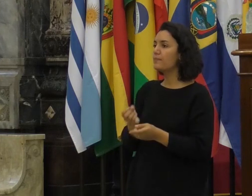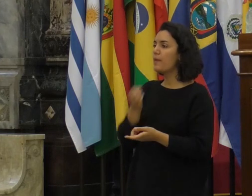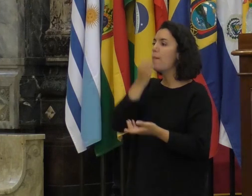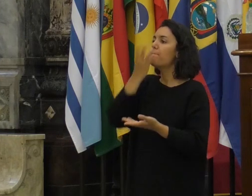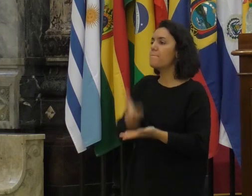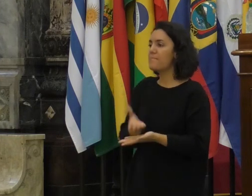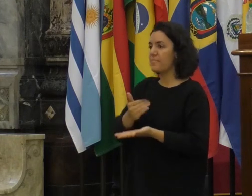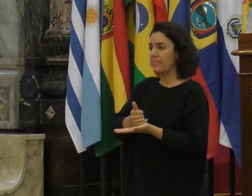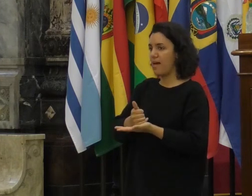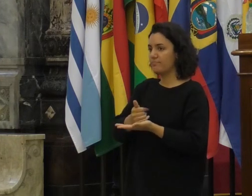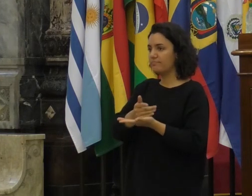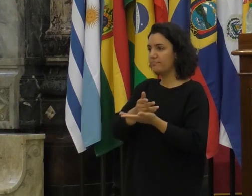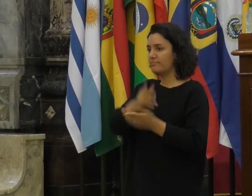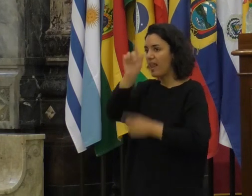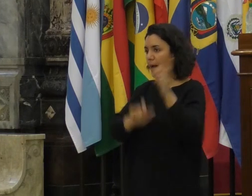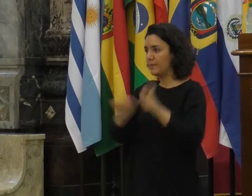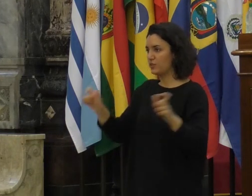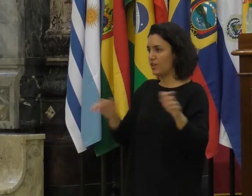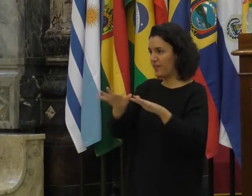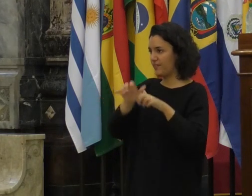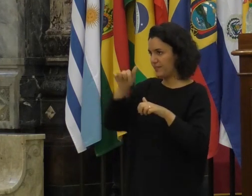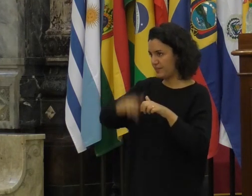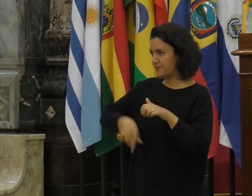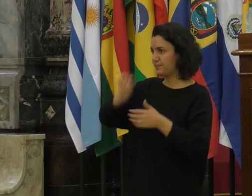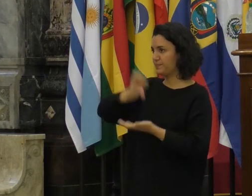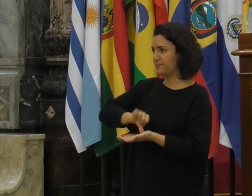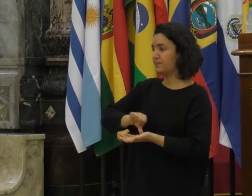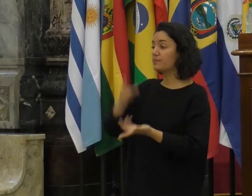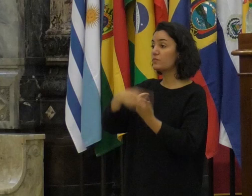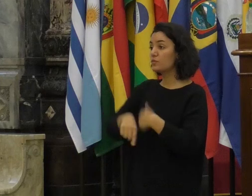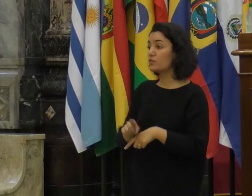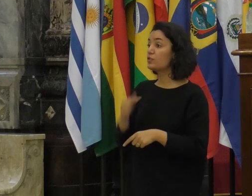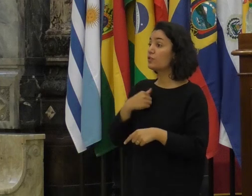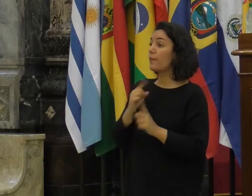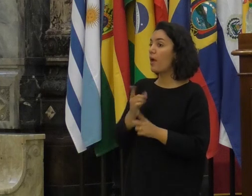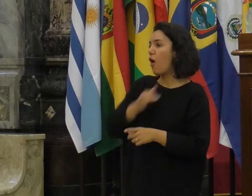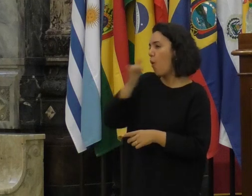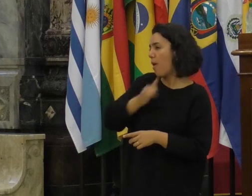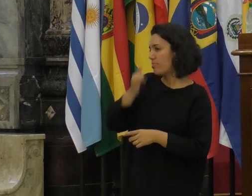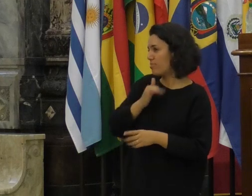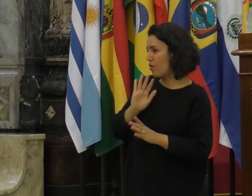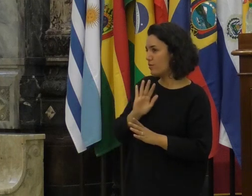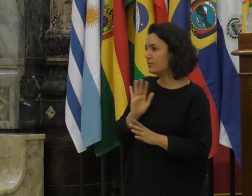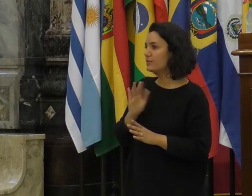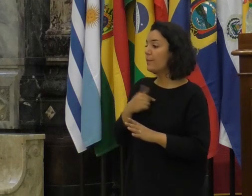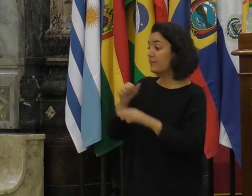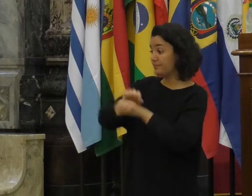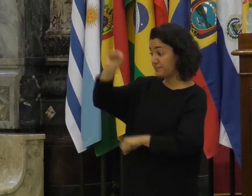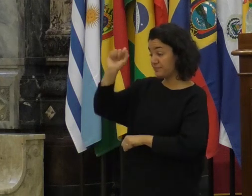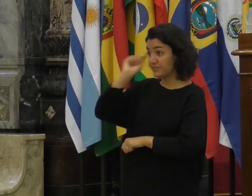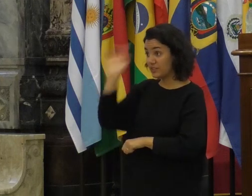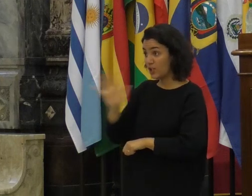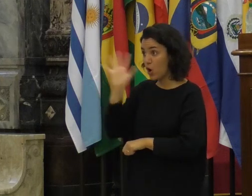nación. Así que, si además agrego como hecho anecdótico, que mi título de